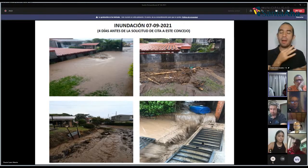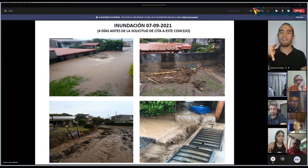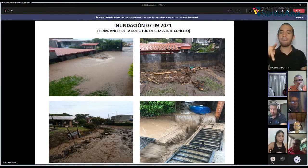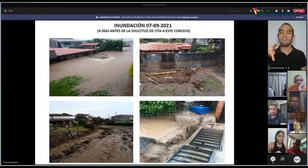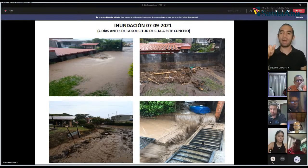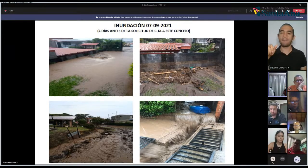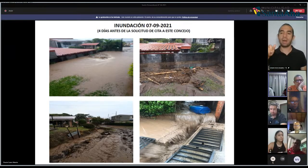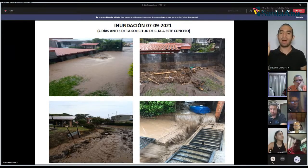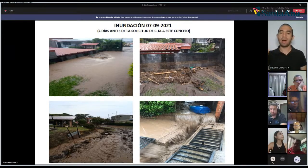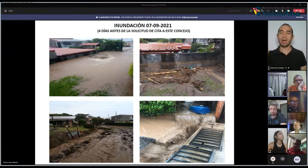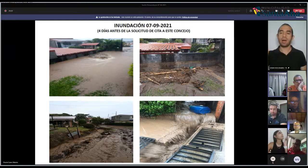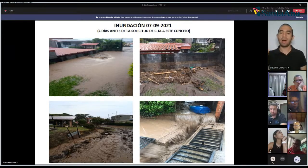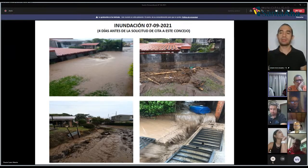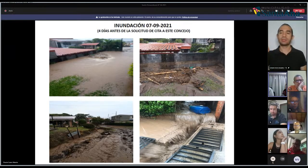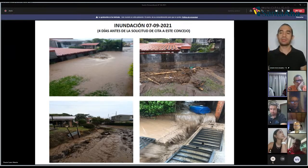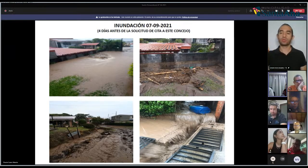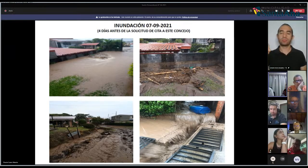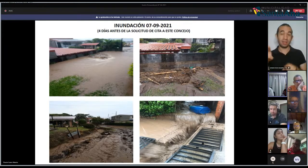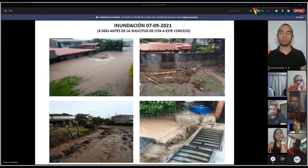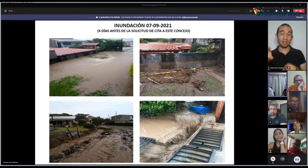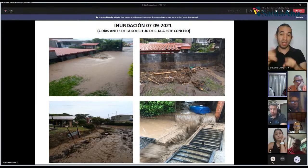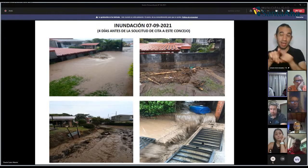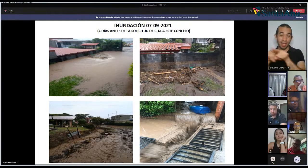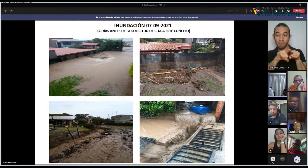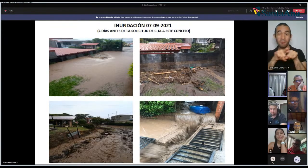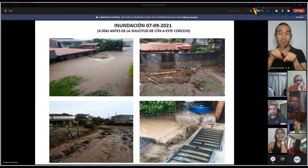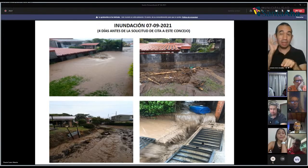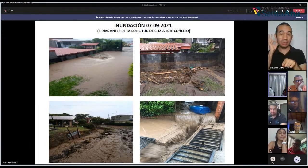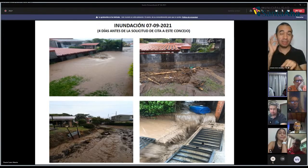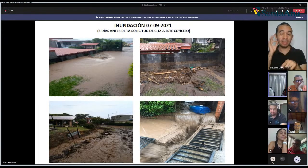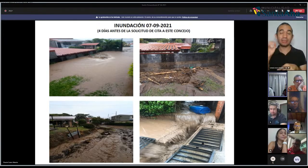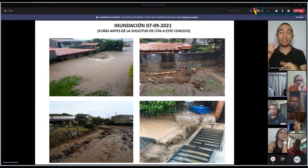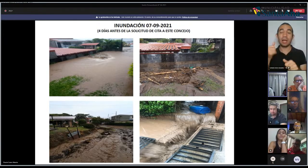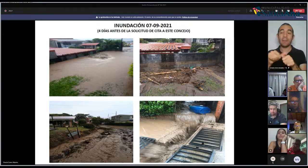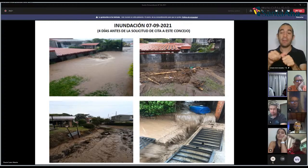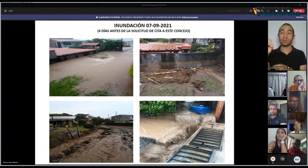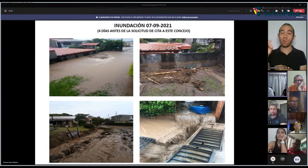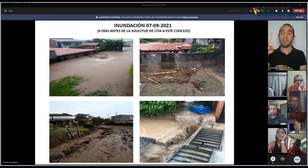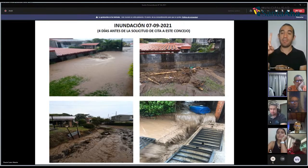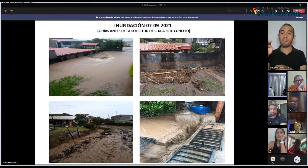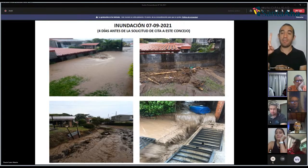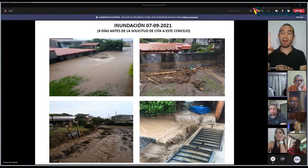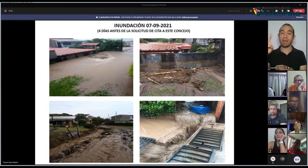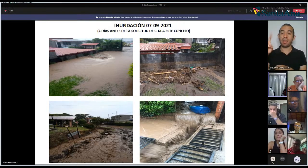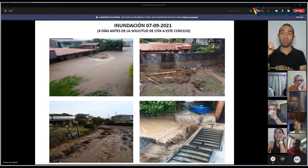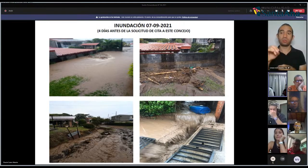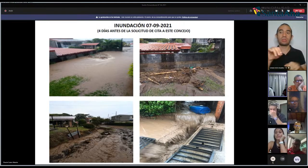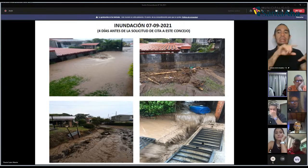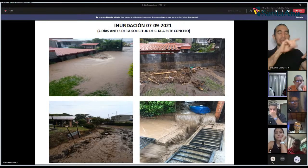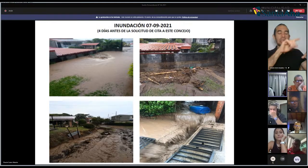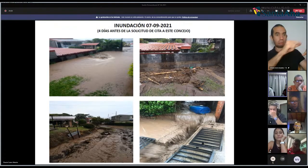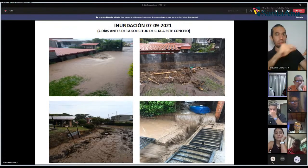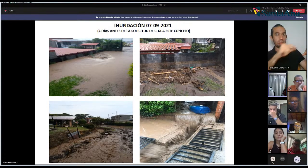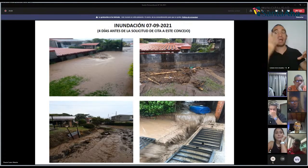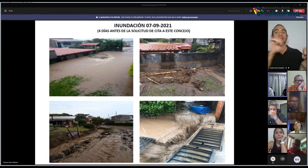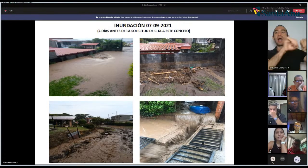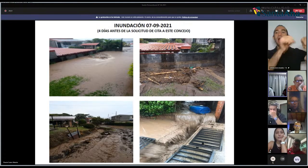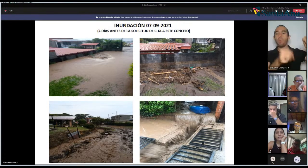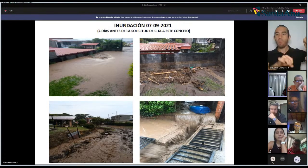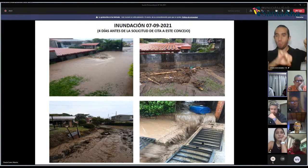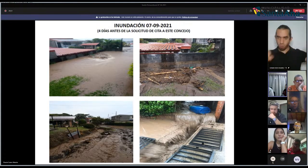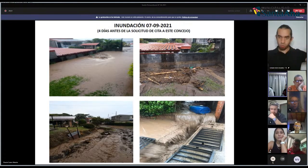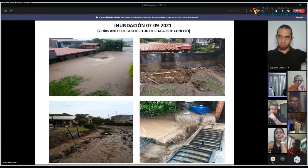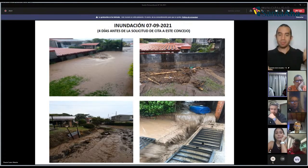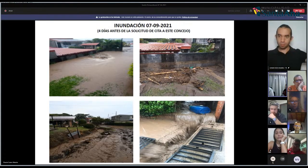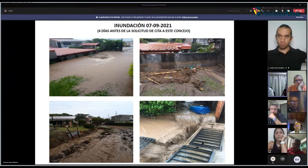hermanas o 'no verdad eso este anteriormente se tenían todo este es tal la cantidad de fuerza del agua que la